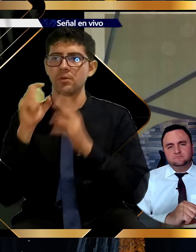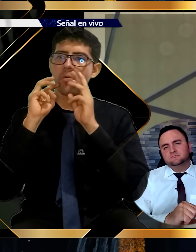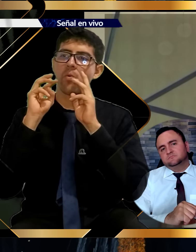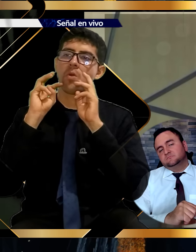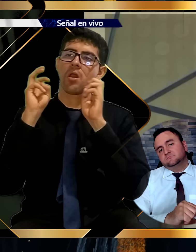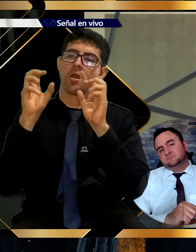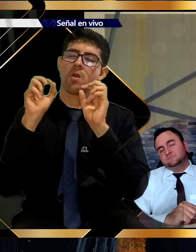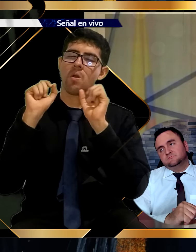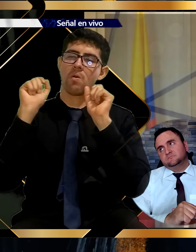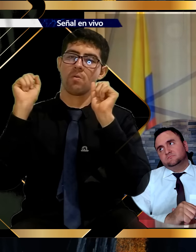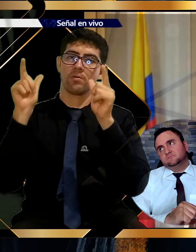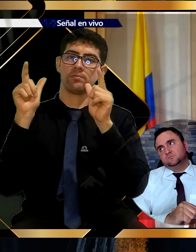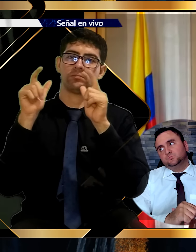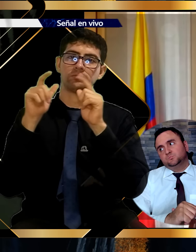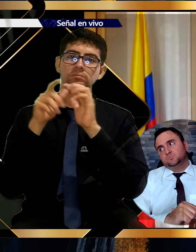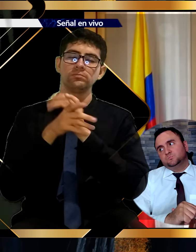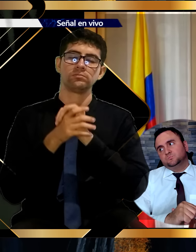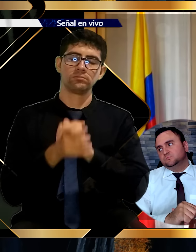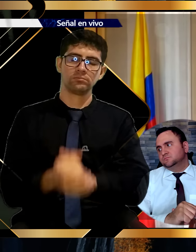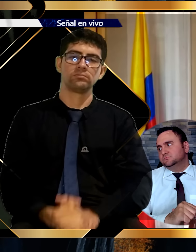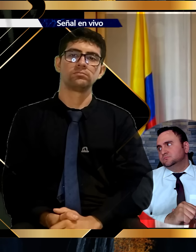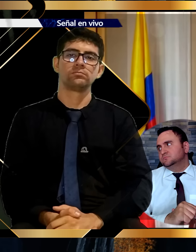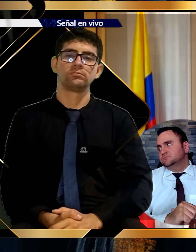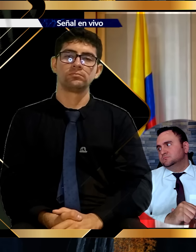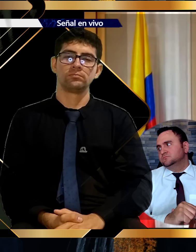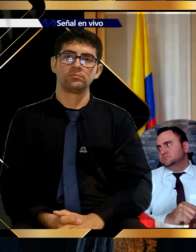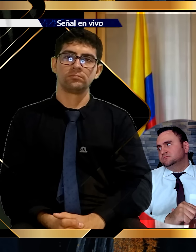Y ni fueron traducidos del inglés.